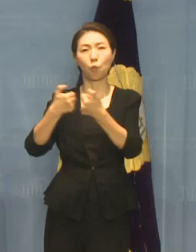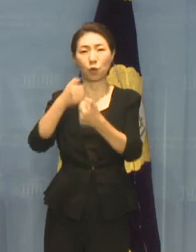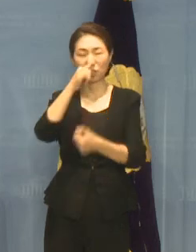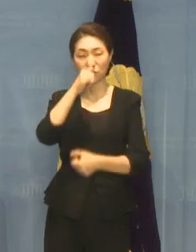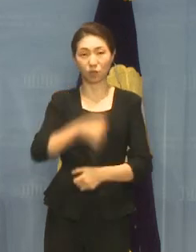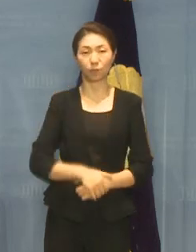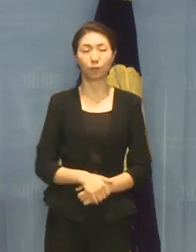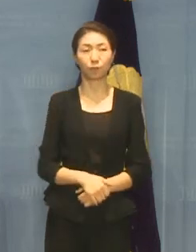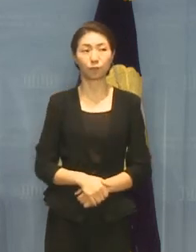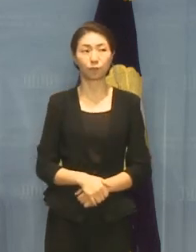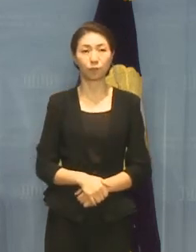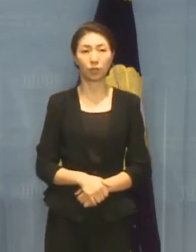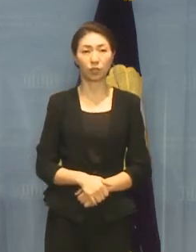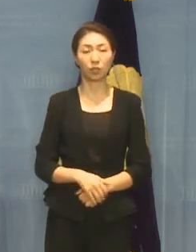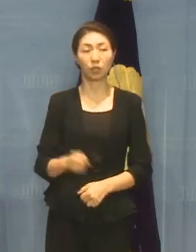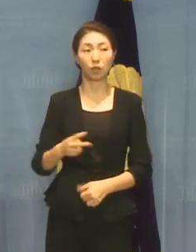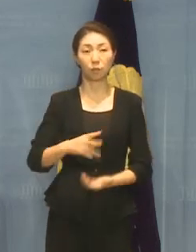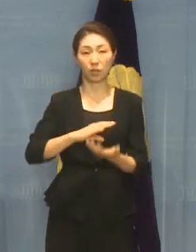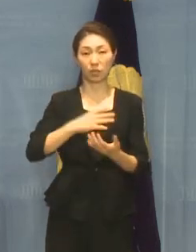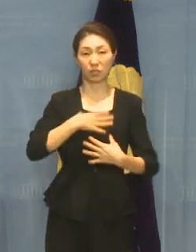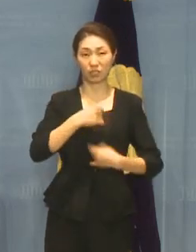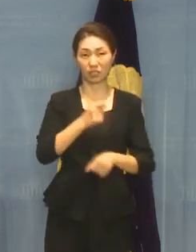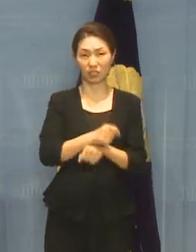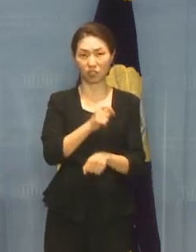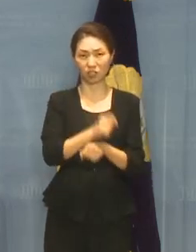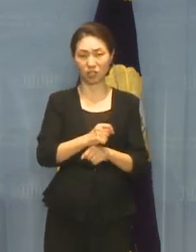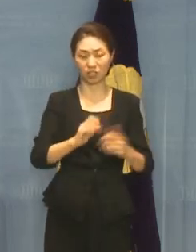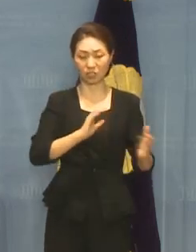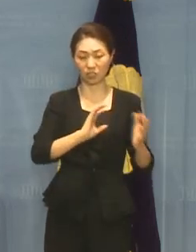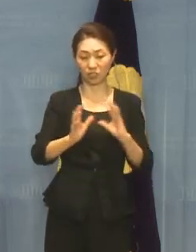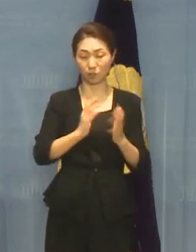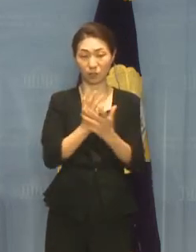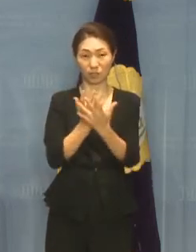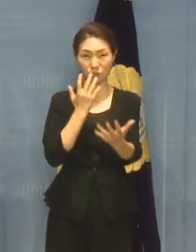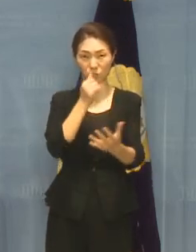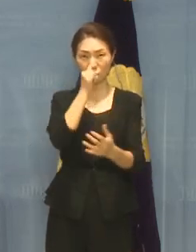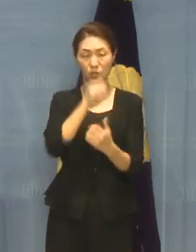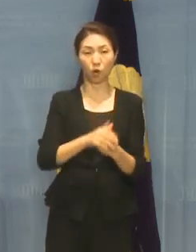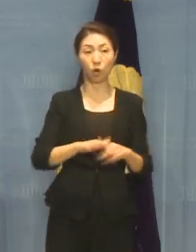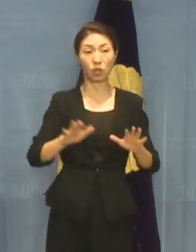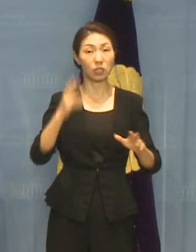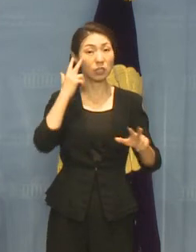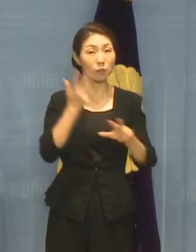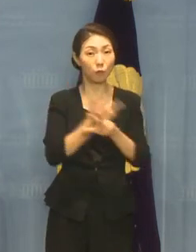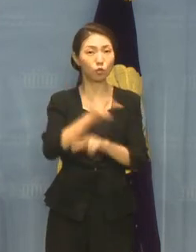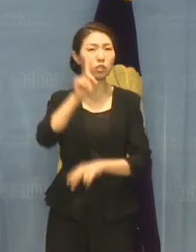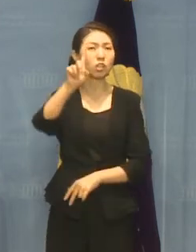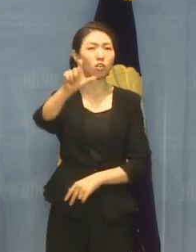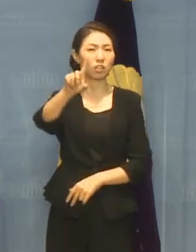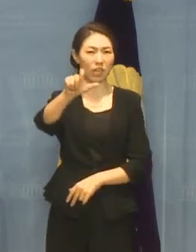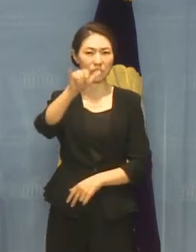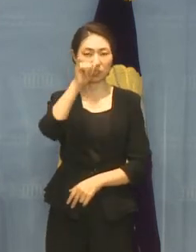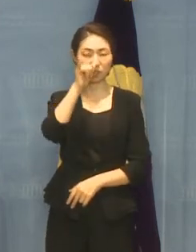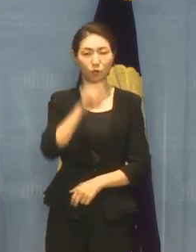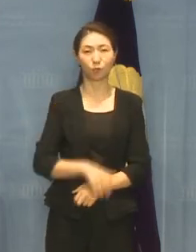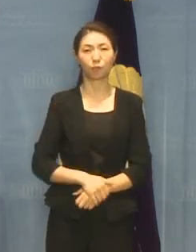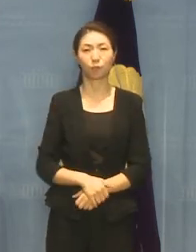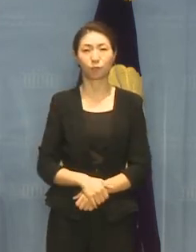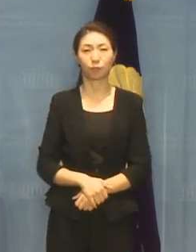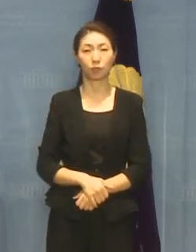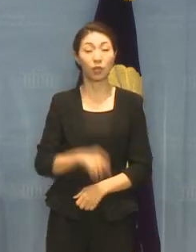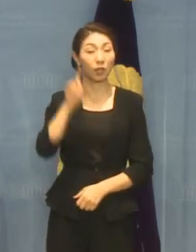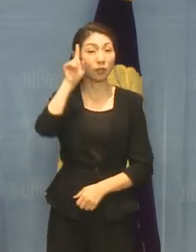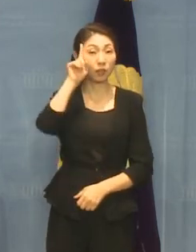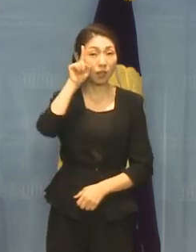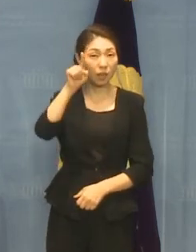주간 정책 세미나 일정입니다. 먼저 이번 주에는 총 15건의 정책 세미나가 예정되어 있습니다. 내일 8월